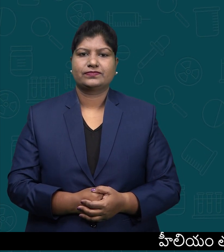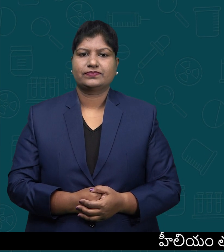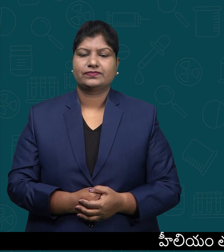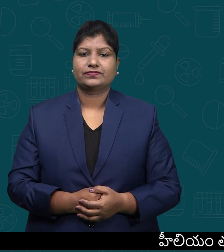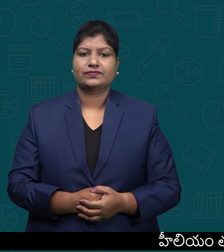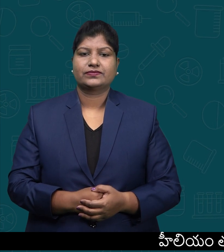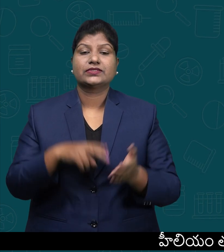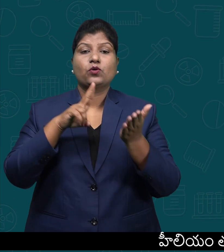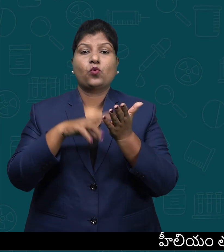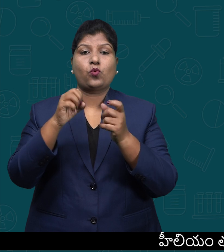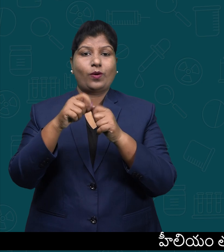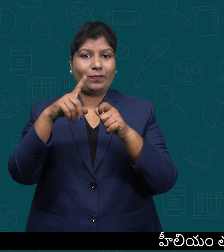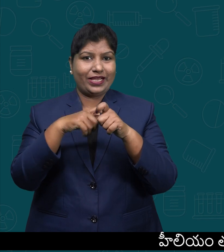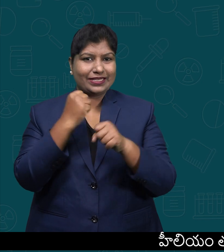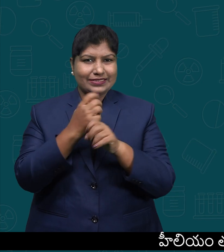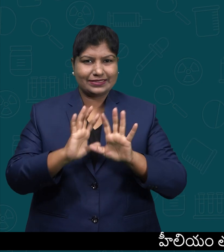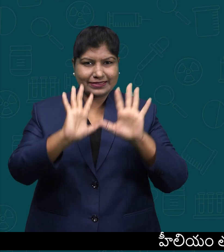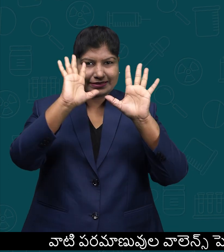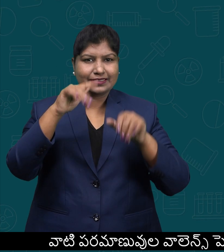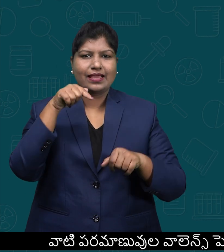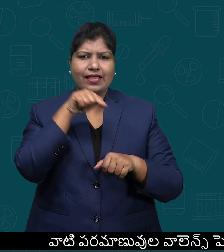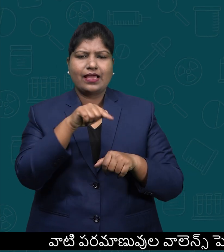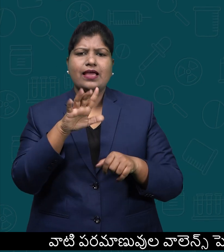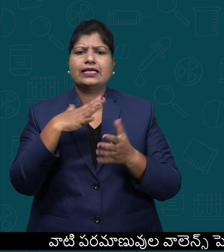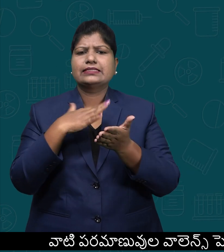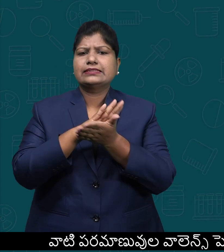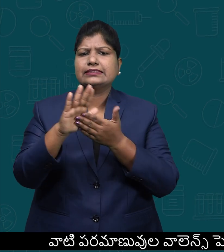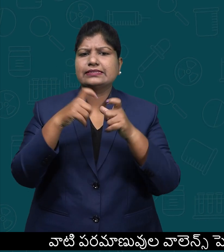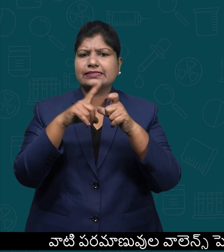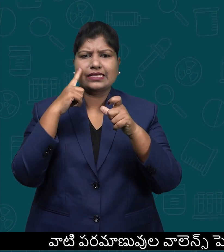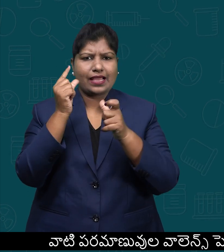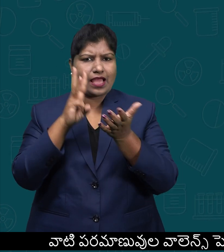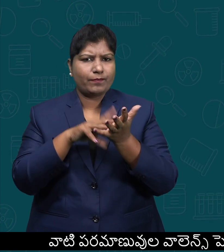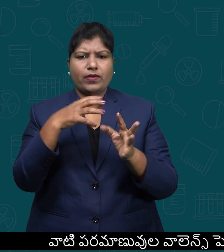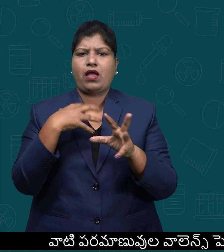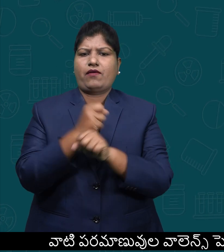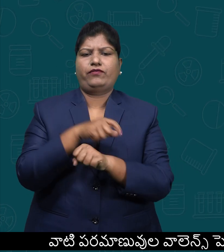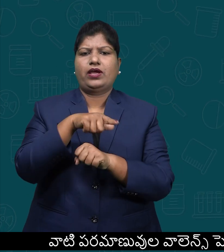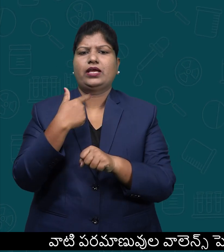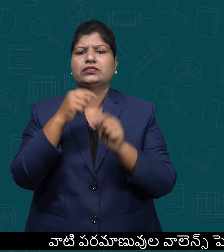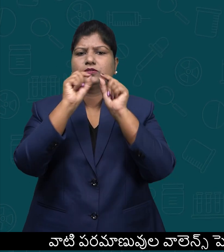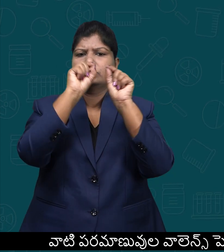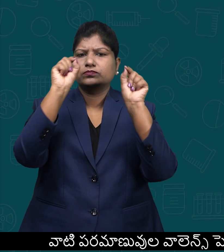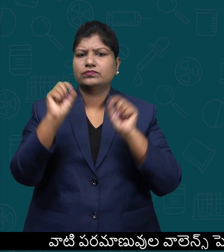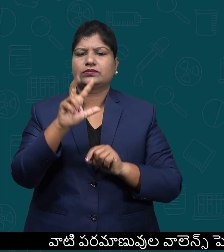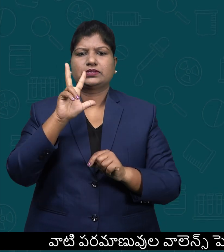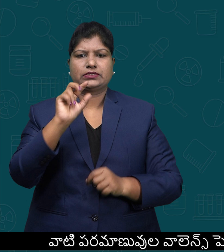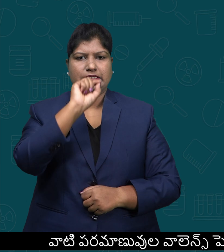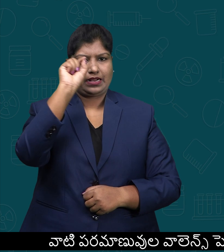హీలియం తప్ప నోబుల్ వాయువులు వాటి పరమాణువుల వాలెన్స్ షెల్లలో 8 ఎలక్ట్రాన్లను కలిగి